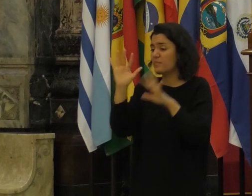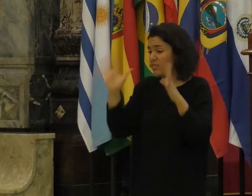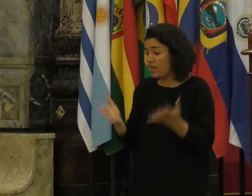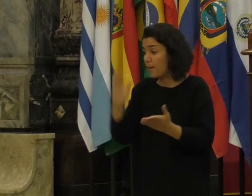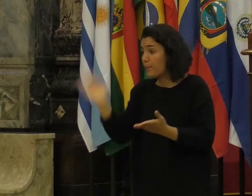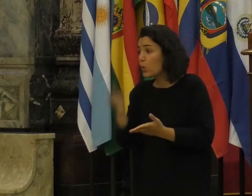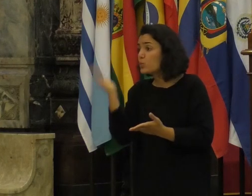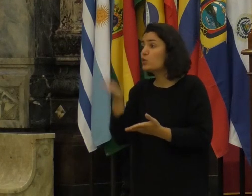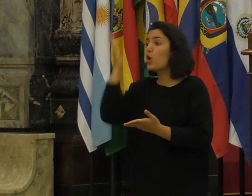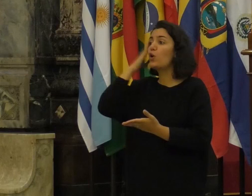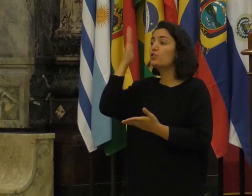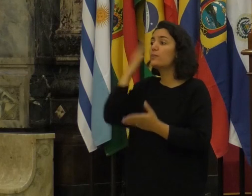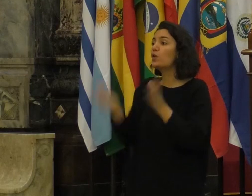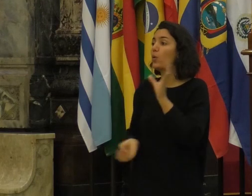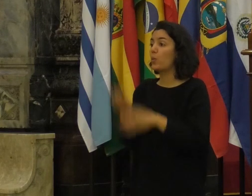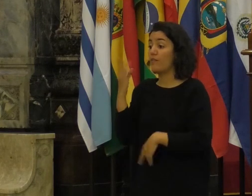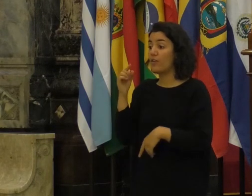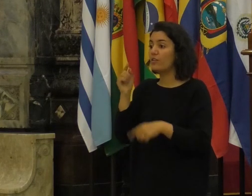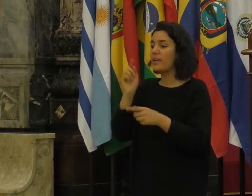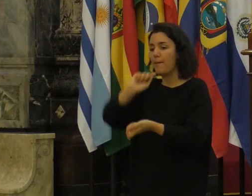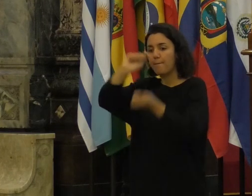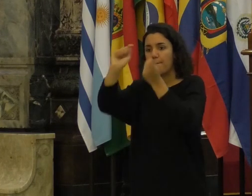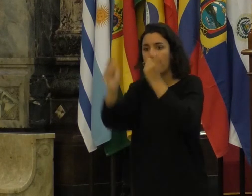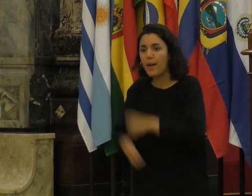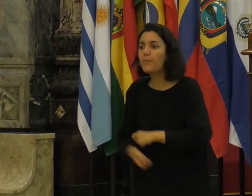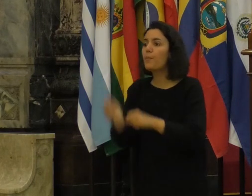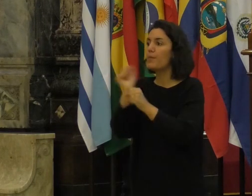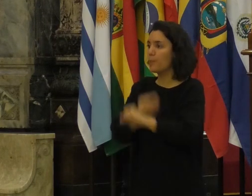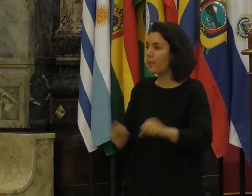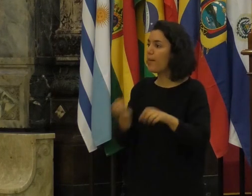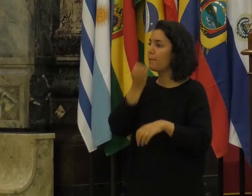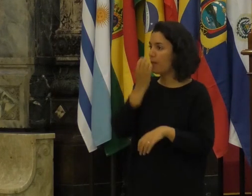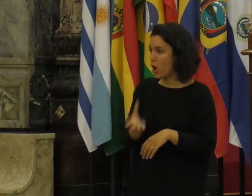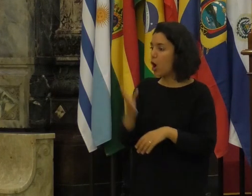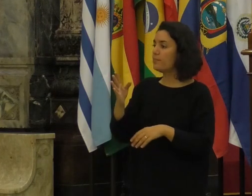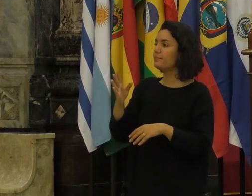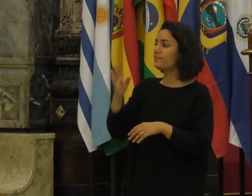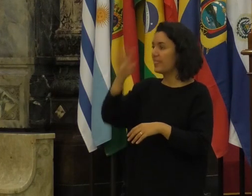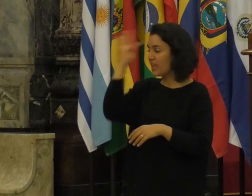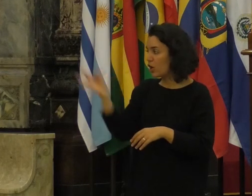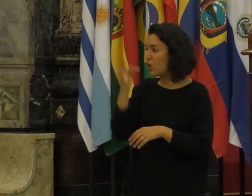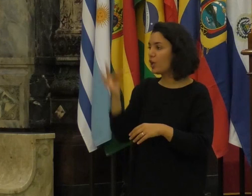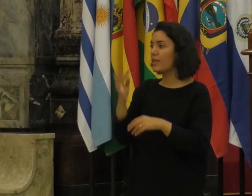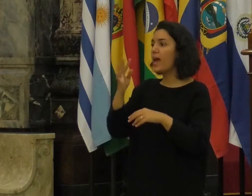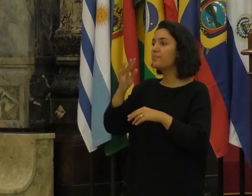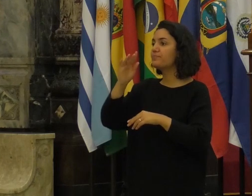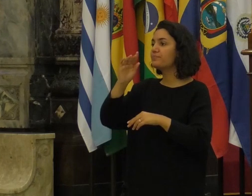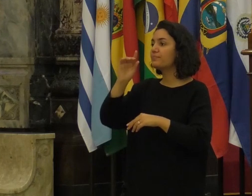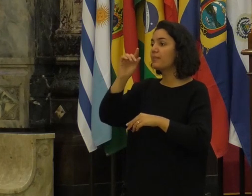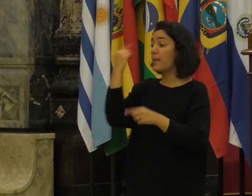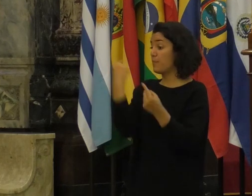nuevos conocimientos y a innovar para producir nuevas y mejoradas tecnologías y productos de todo tipo.